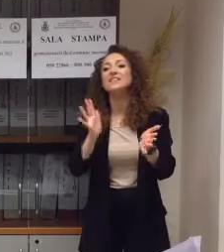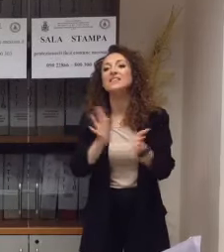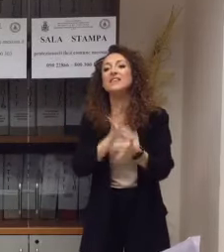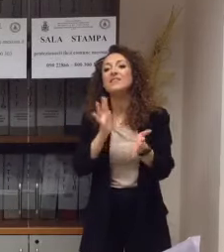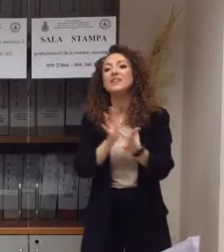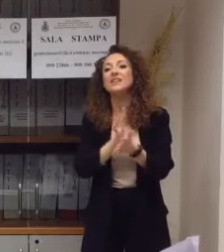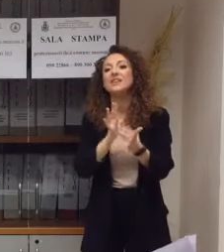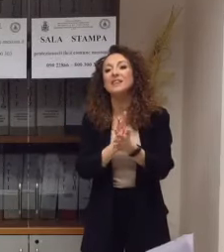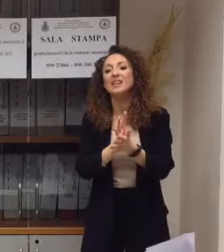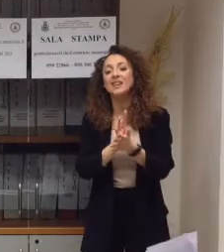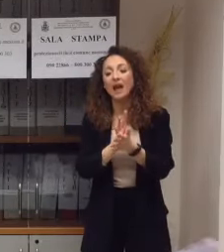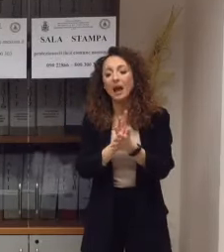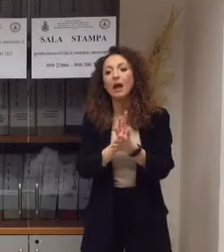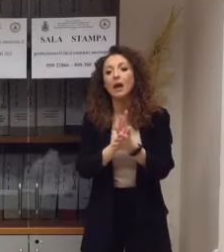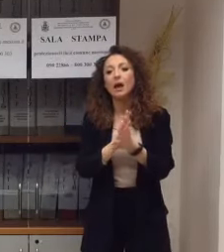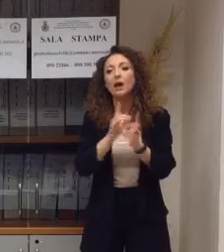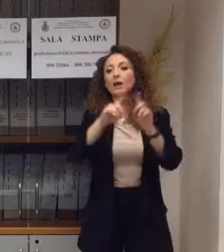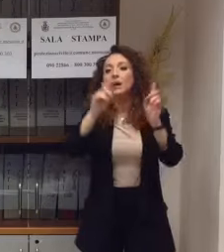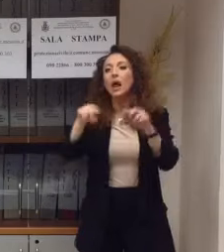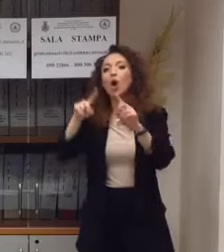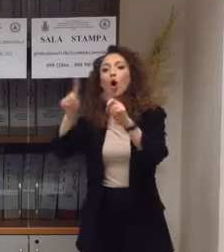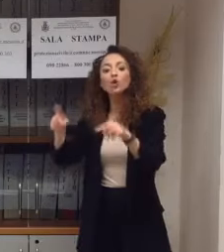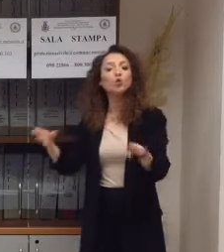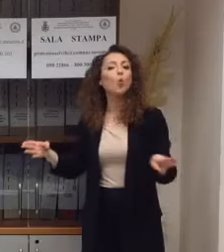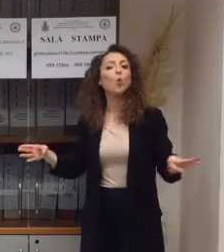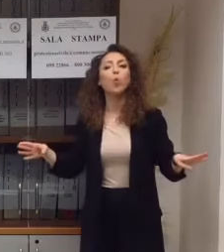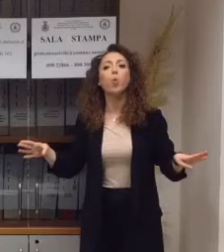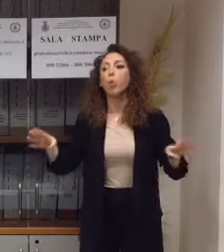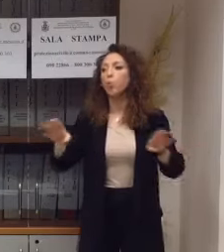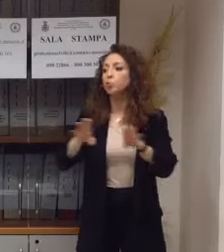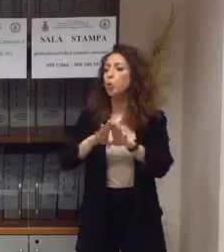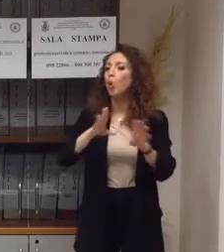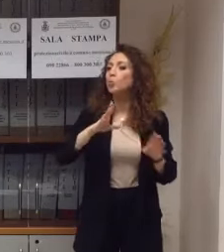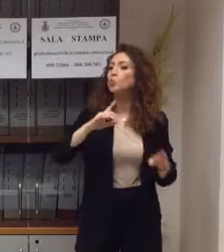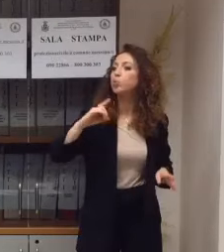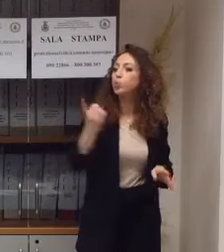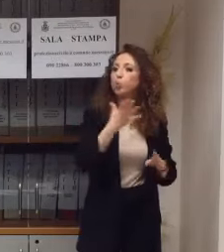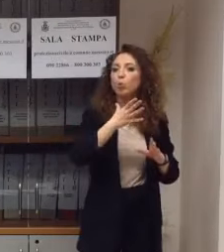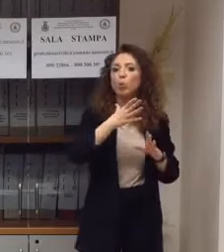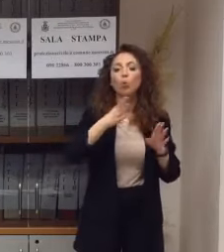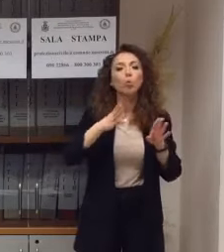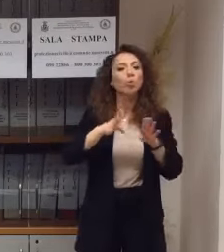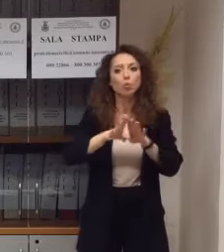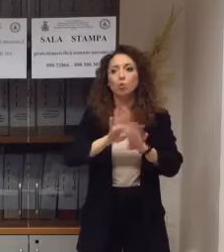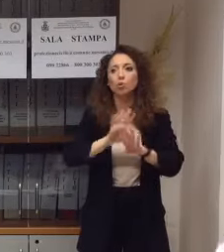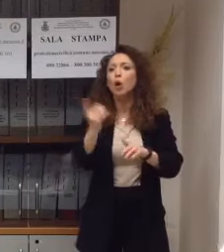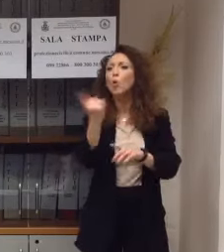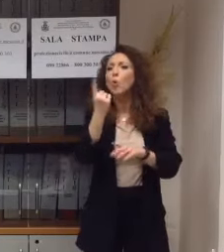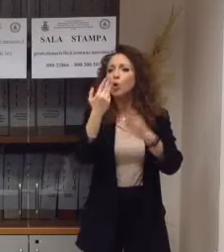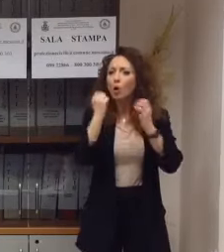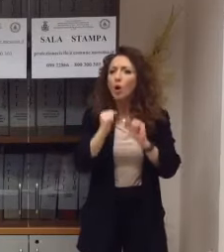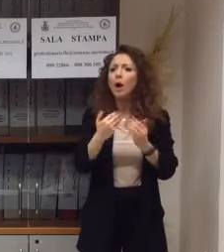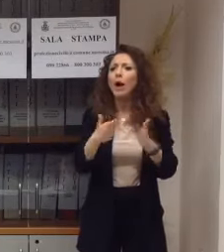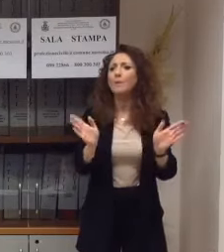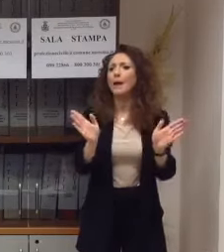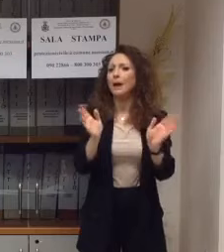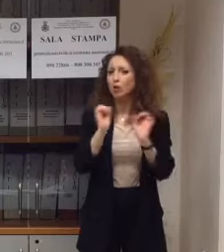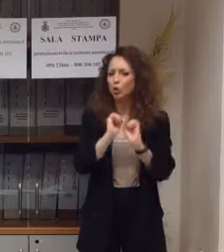le farmacie, se non ricordo male, il resto tutto chiuso, quindi chiariamoci una volta per tutte, per